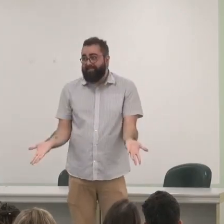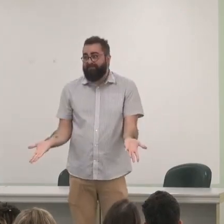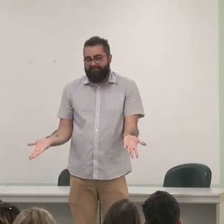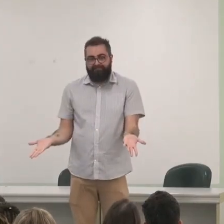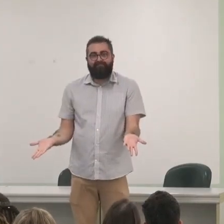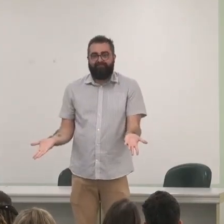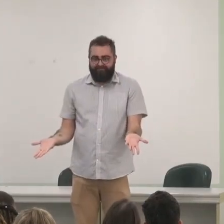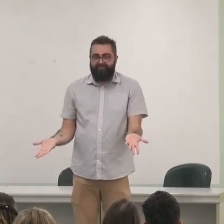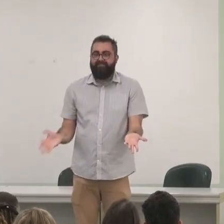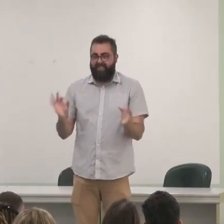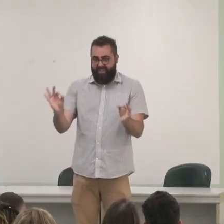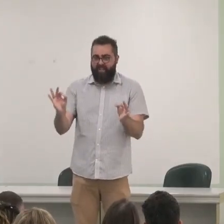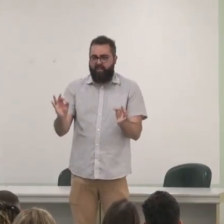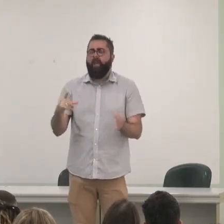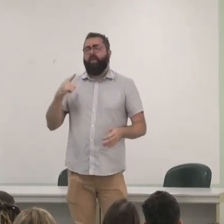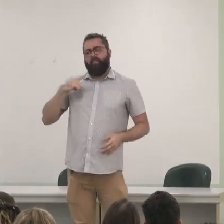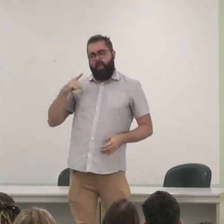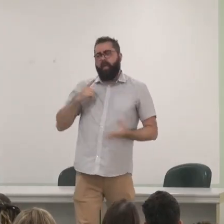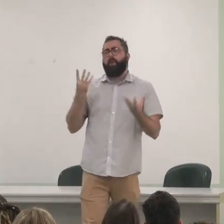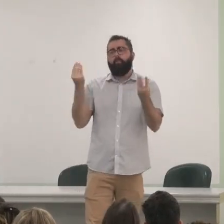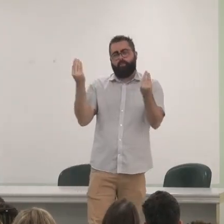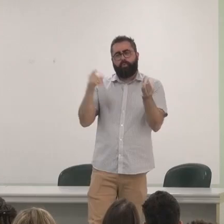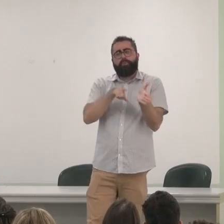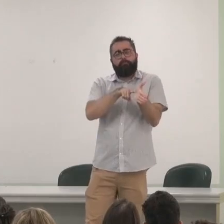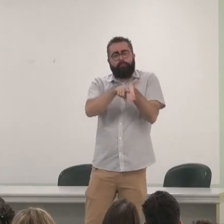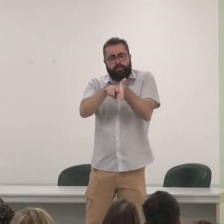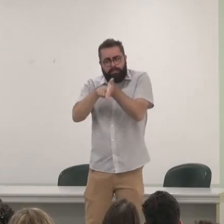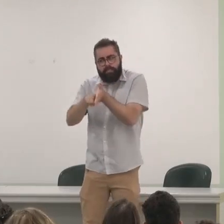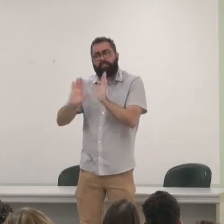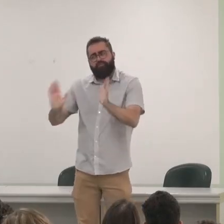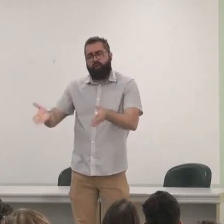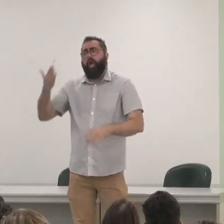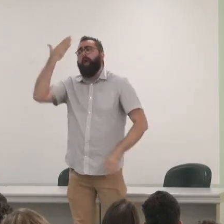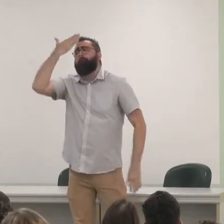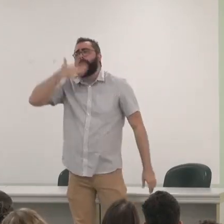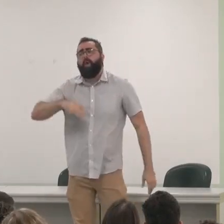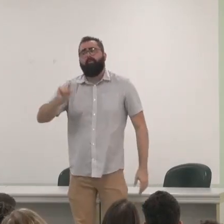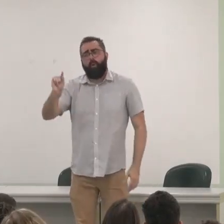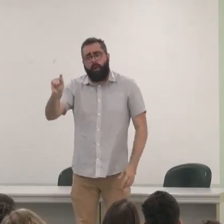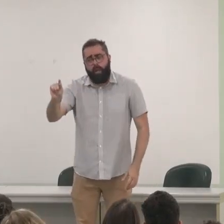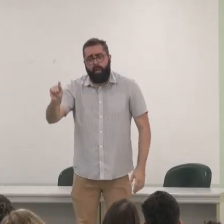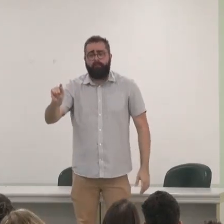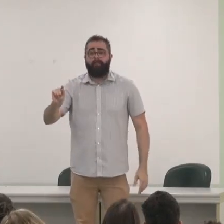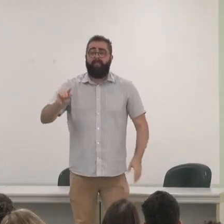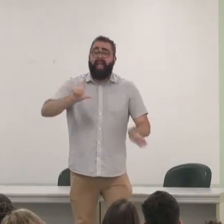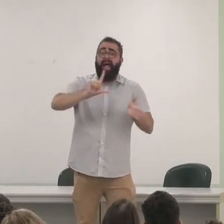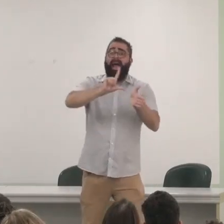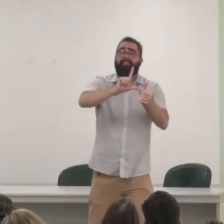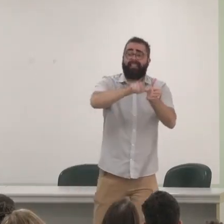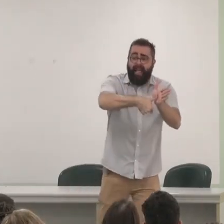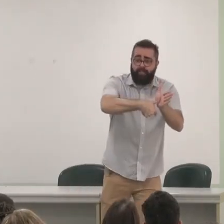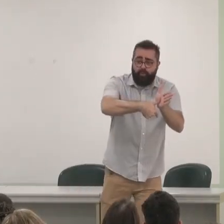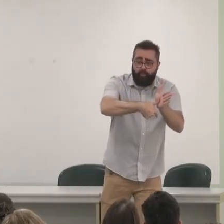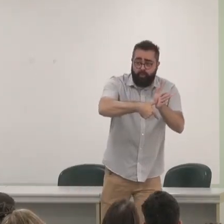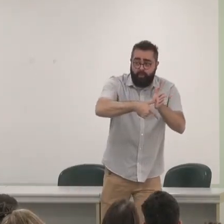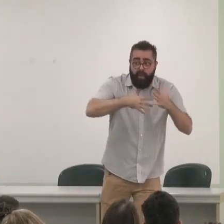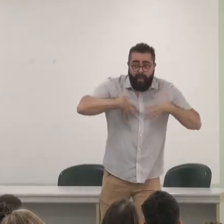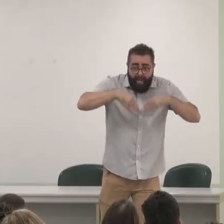surdas que estão isoladas. Nós temos muitas pesquisas que argumentam que